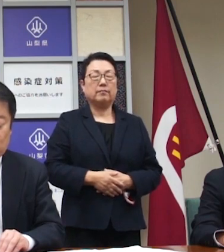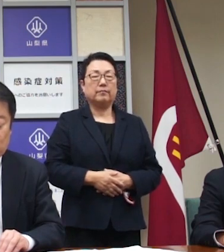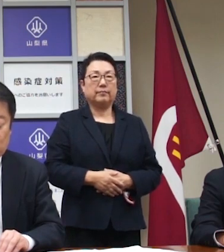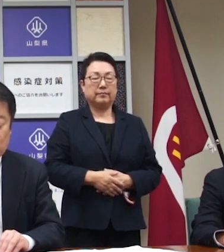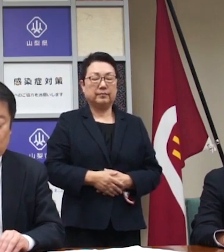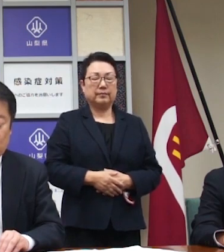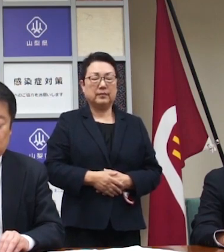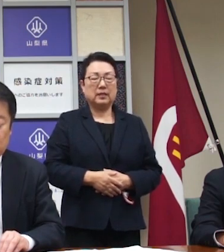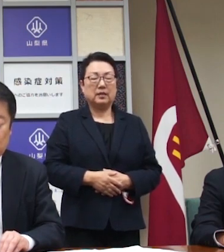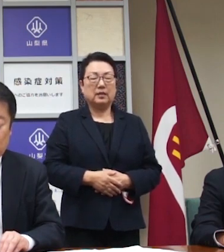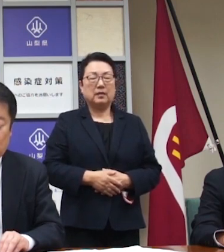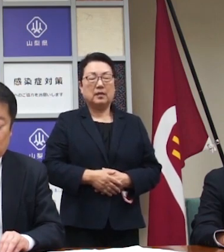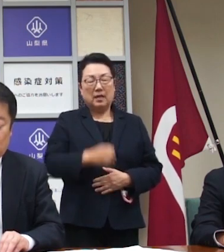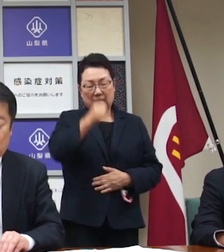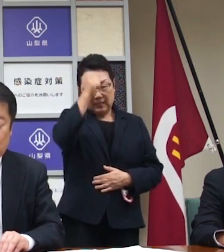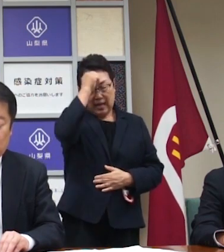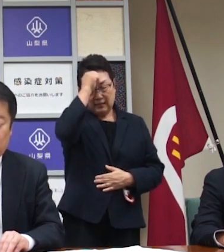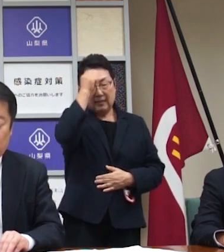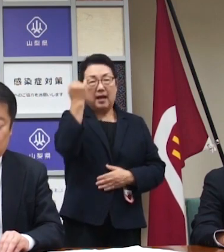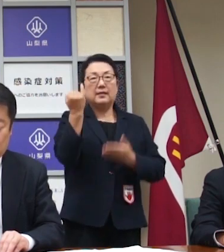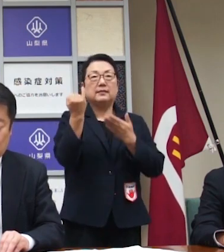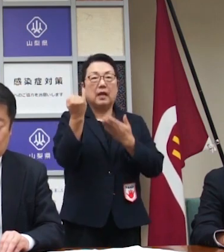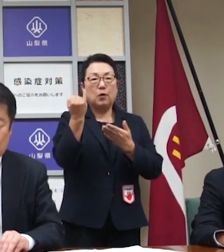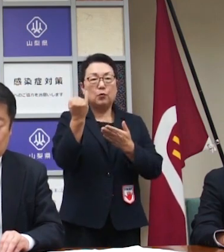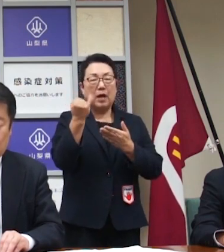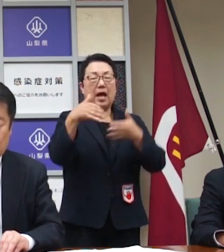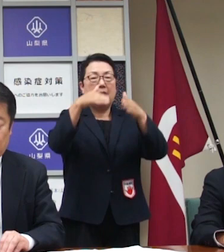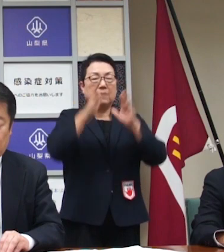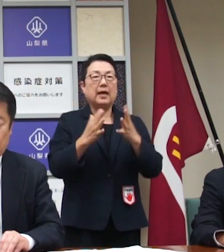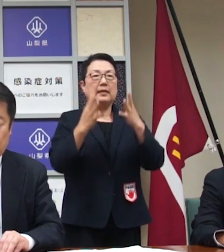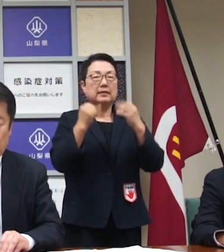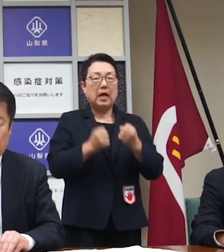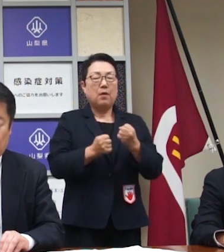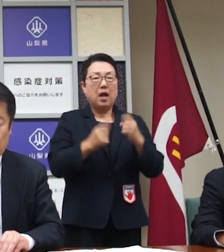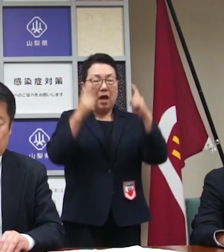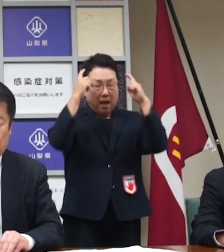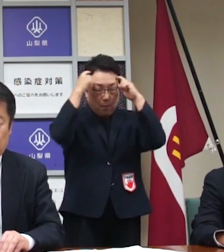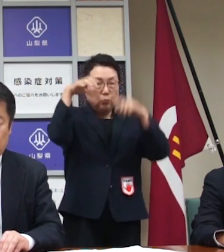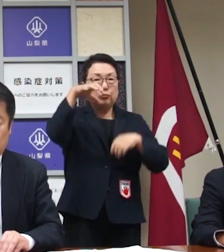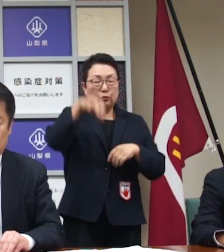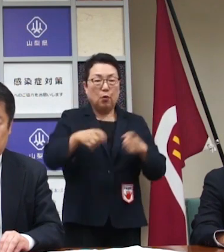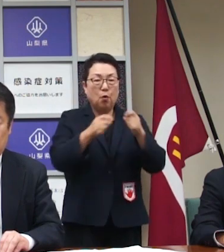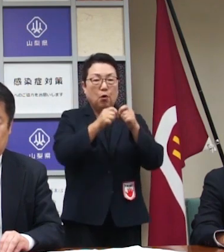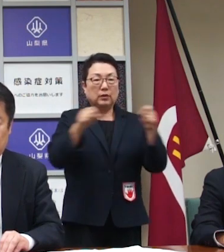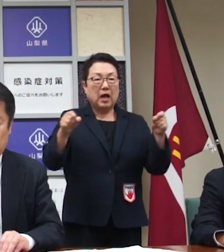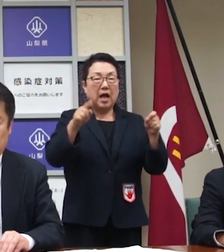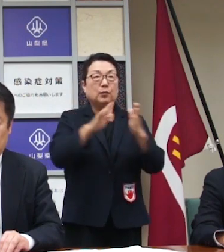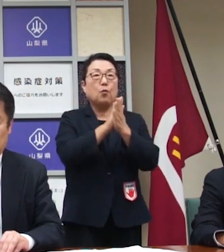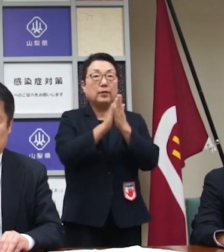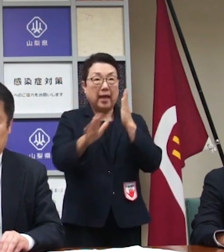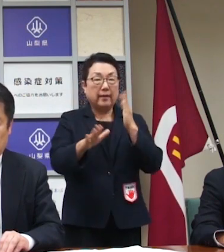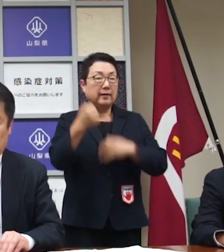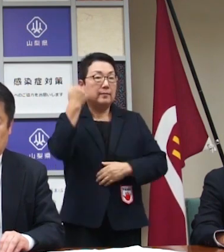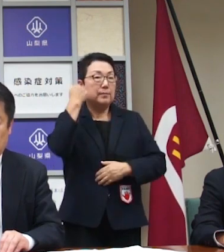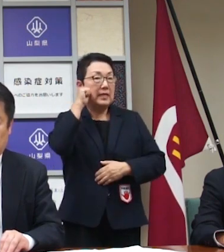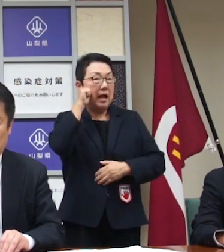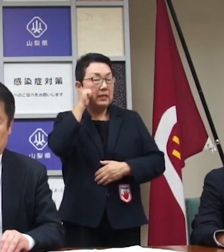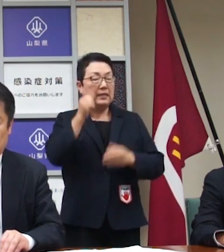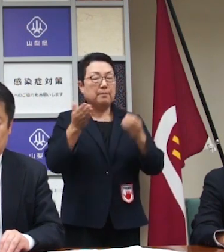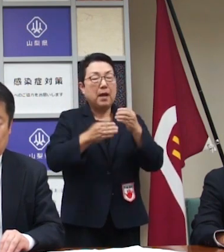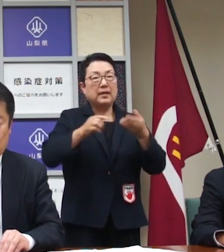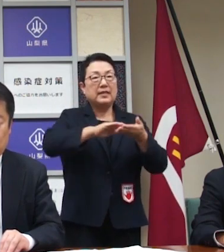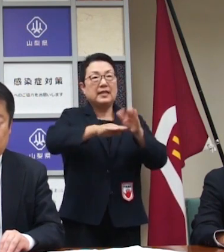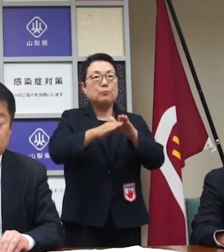この当該患者さんは、滝沢牧場、これは長野県、南佐久郡、南牧村ですが、